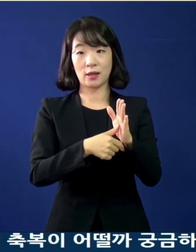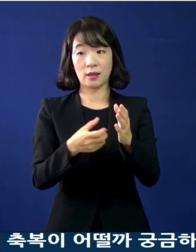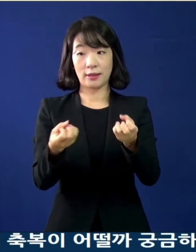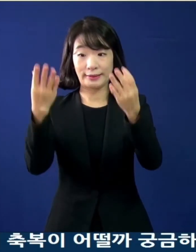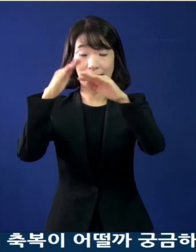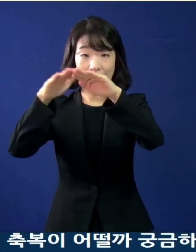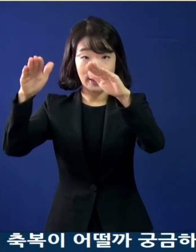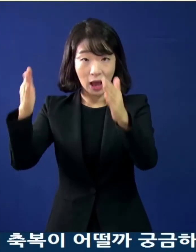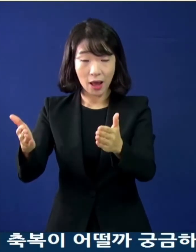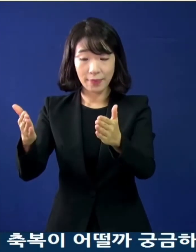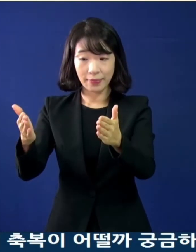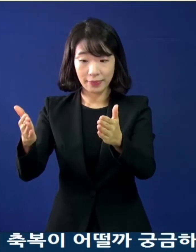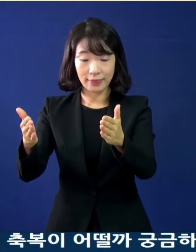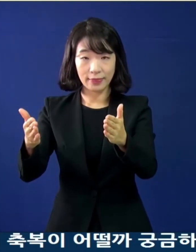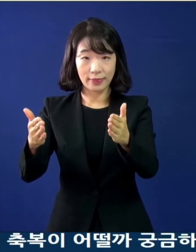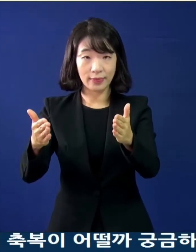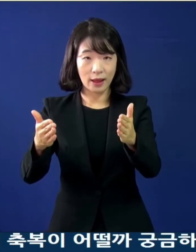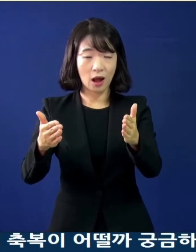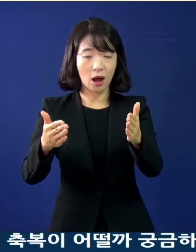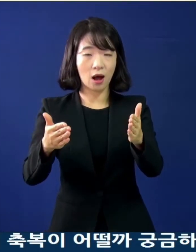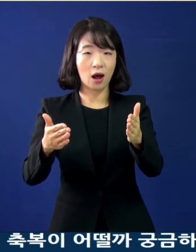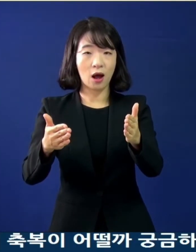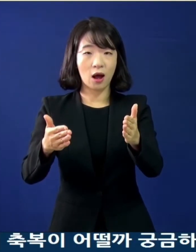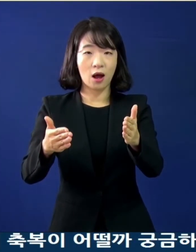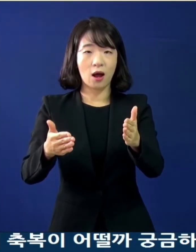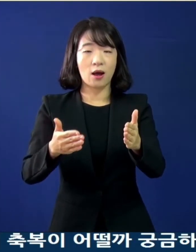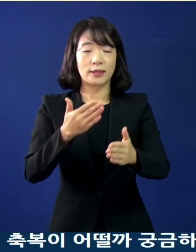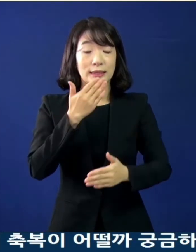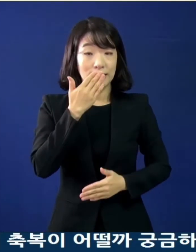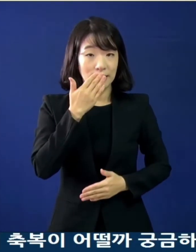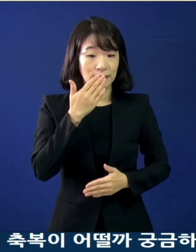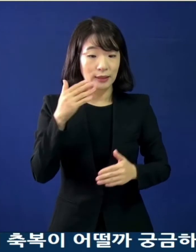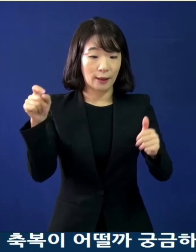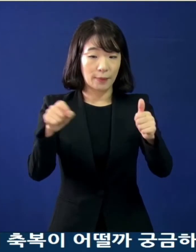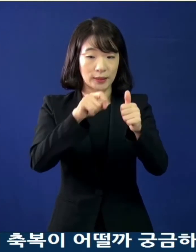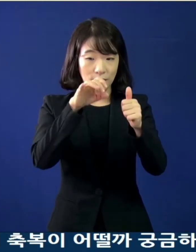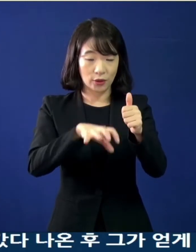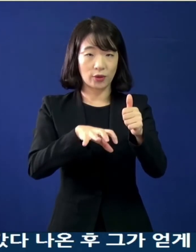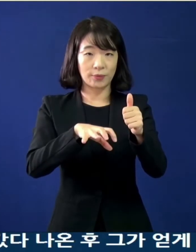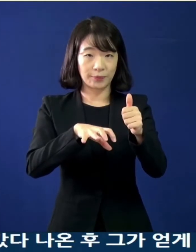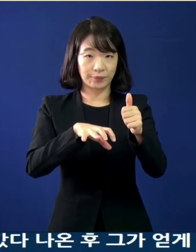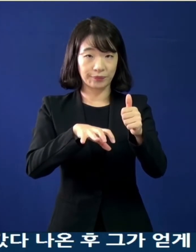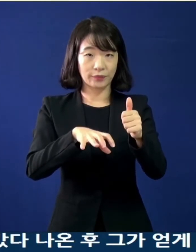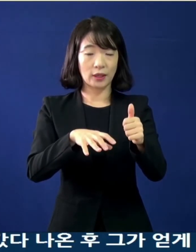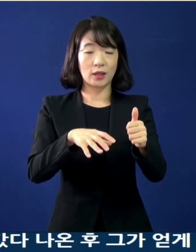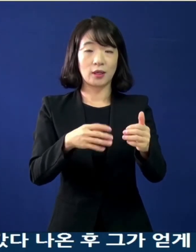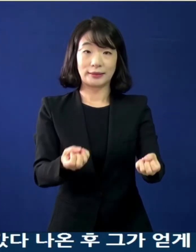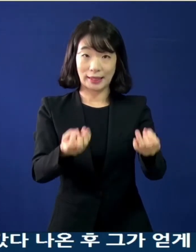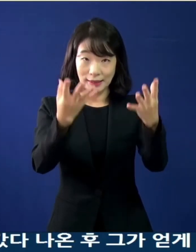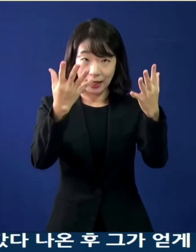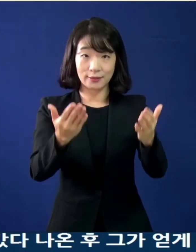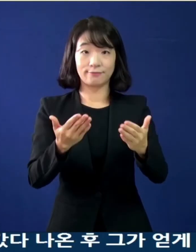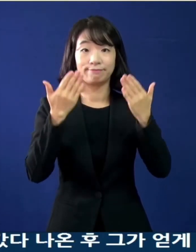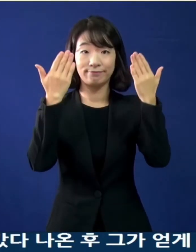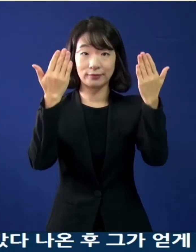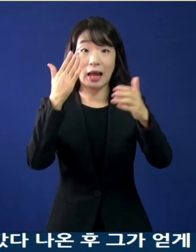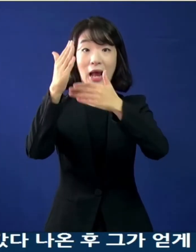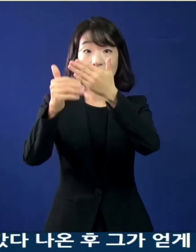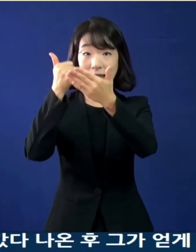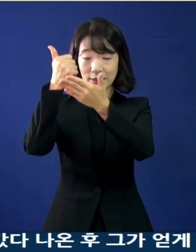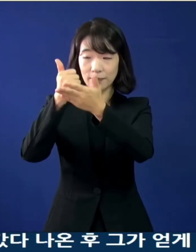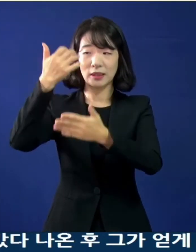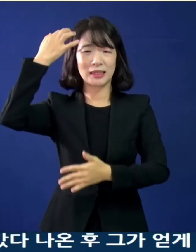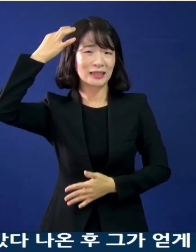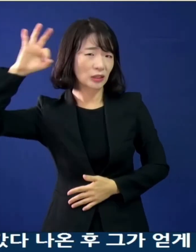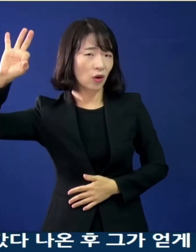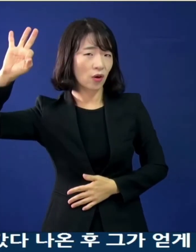못지않게 이스라엘 백성에게 중요한 것은 제단에서 제사를 드는 하나님이 인정하고